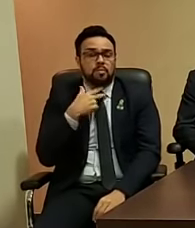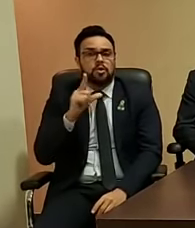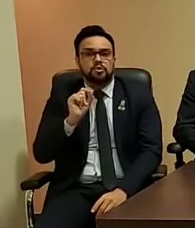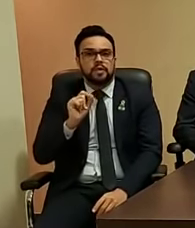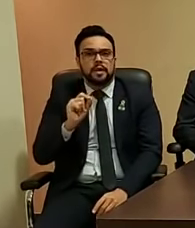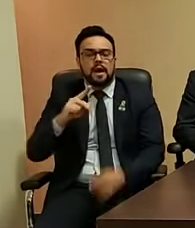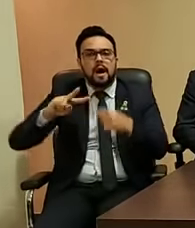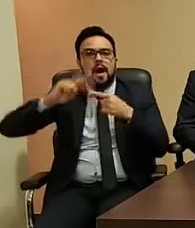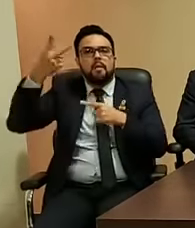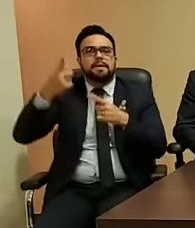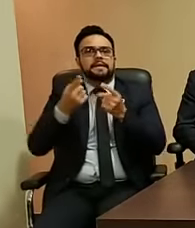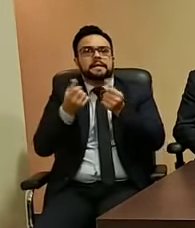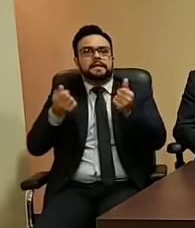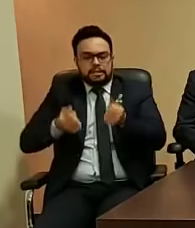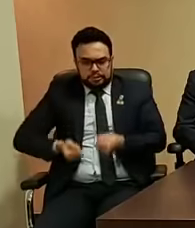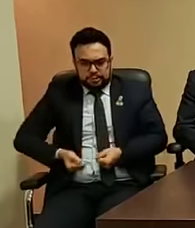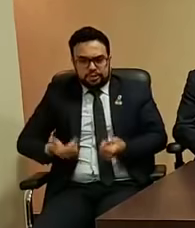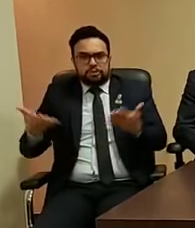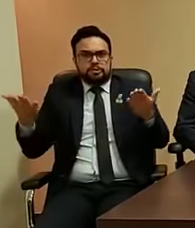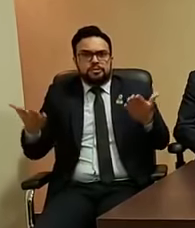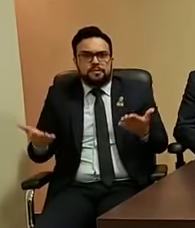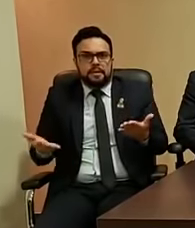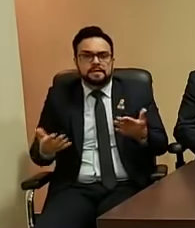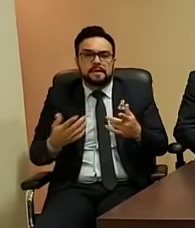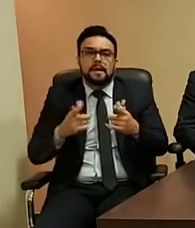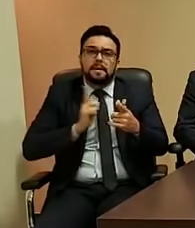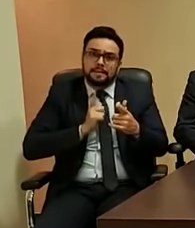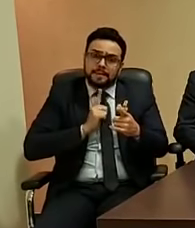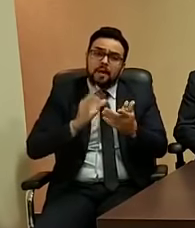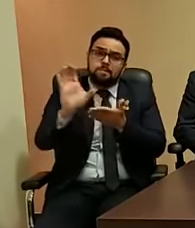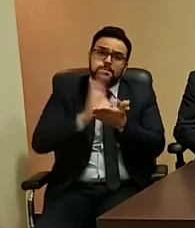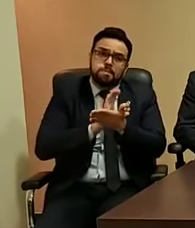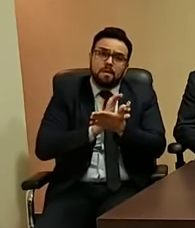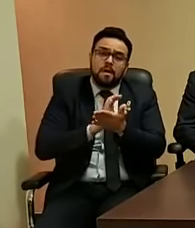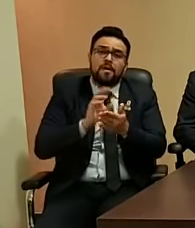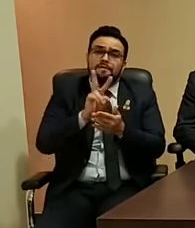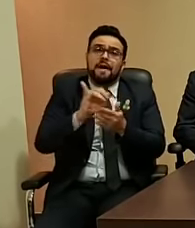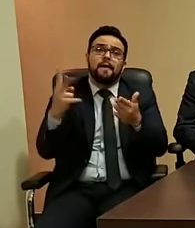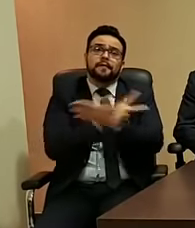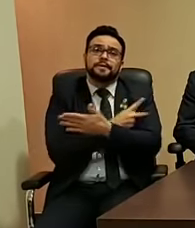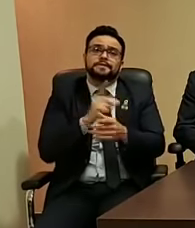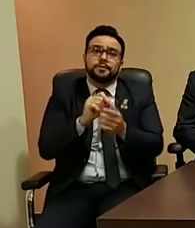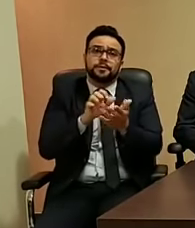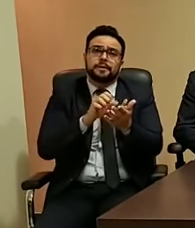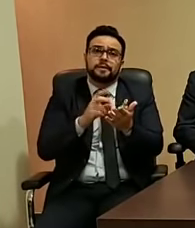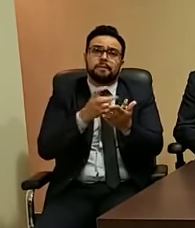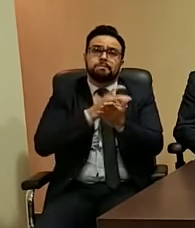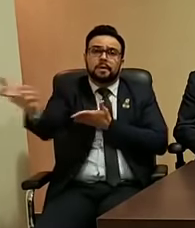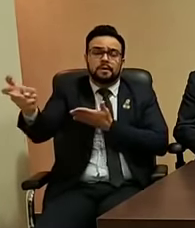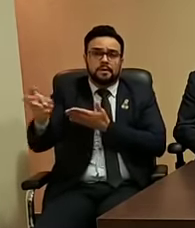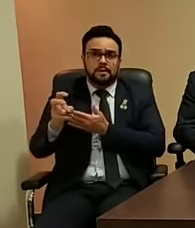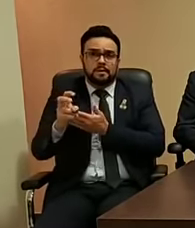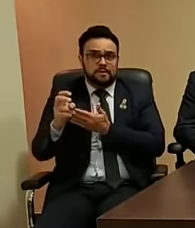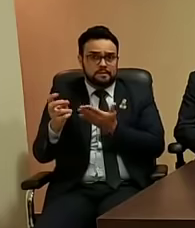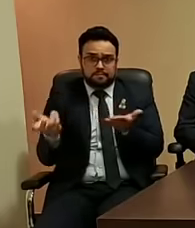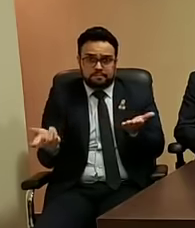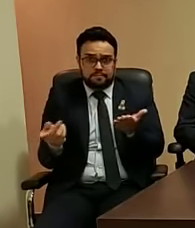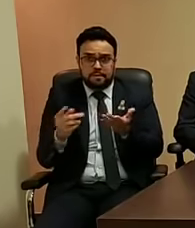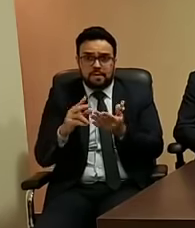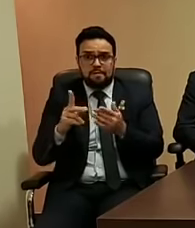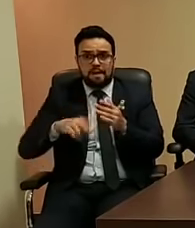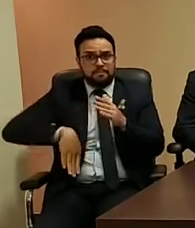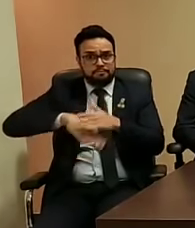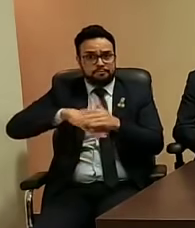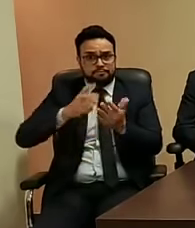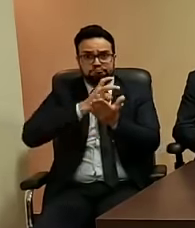despesa sem que haja uma previsão de recurso para isso. É muito simples. Eu vou para o impeachment. E daí vai ser uma festa, né? Um impedimento meu,